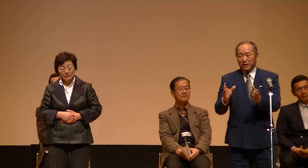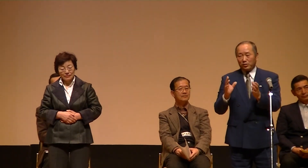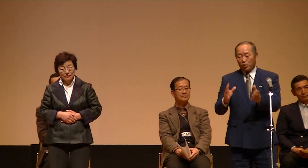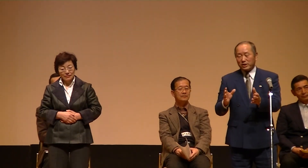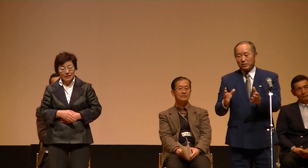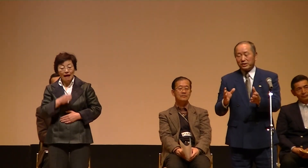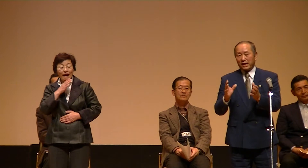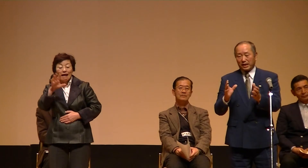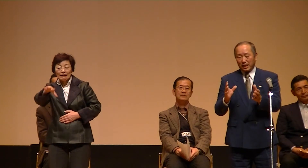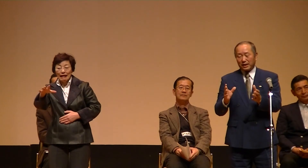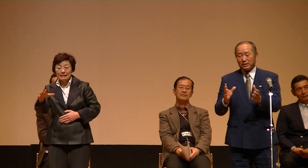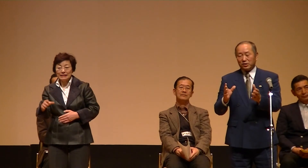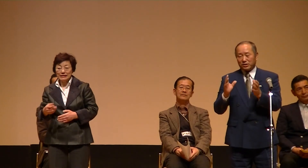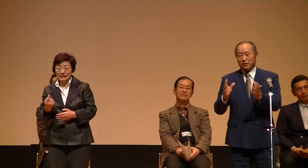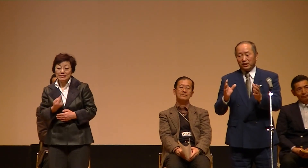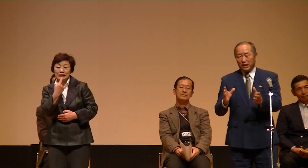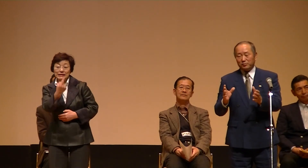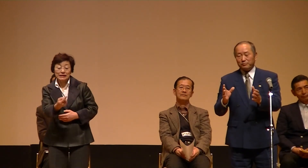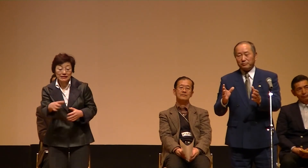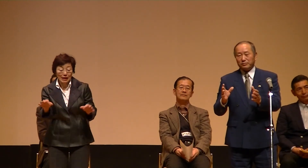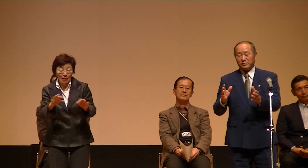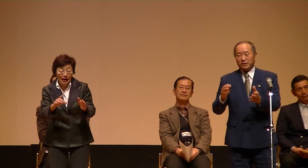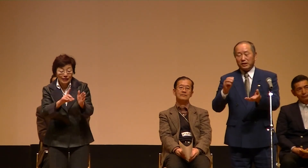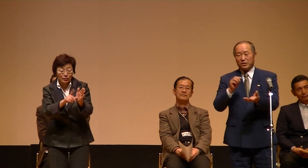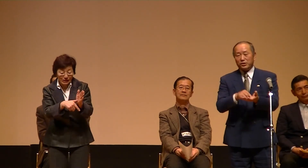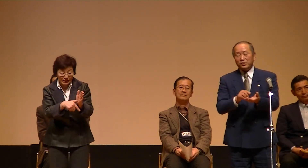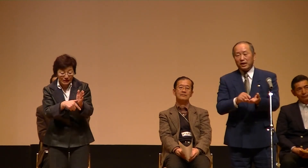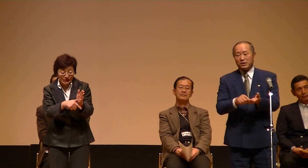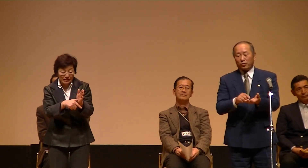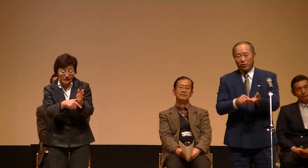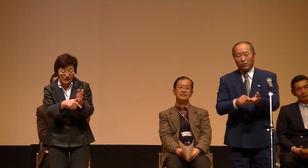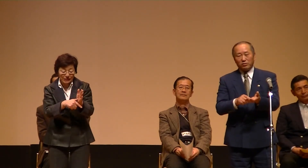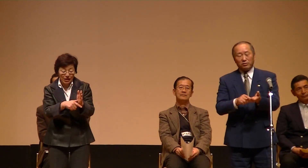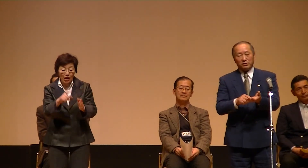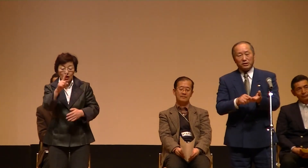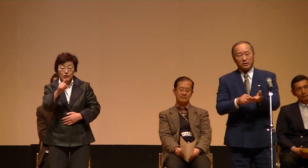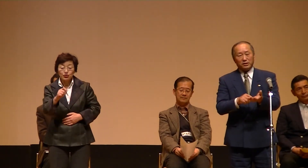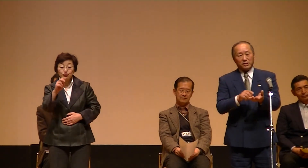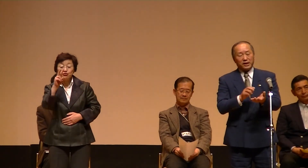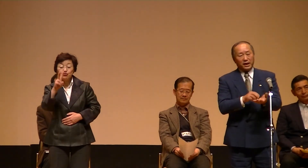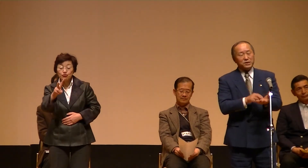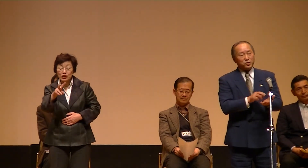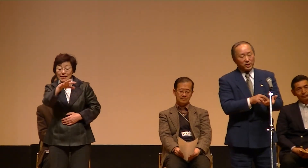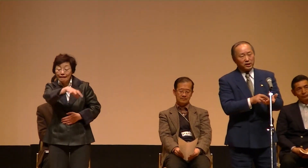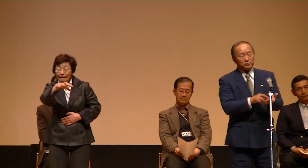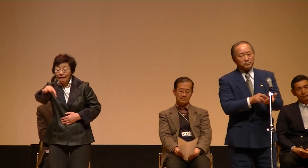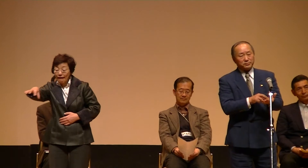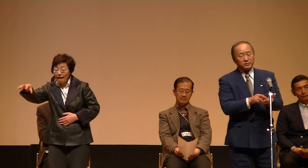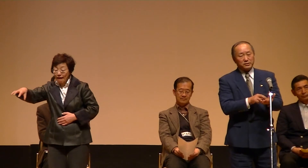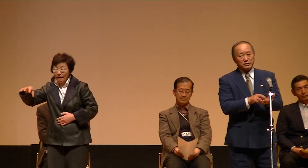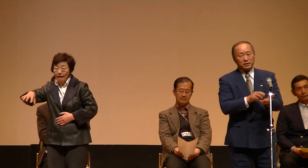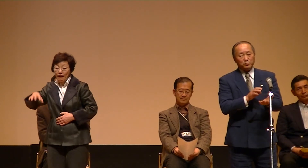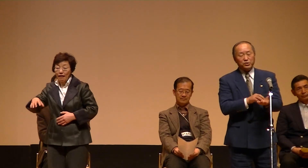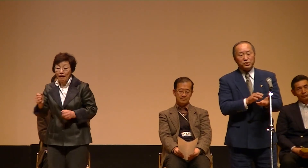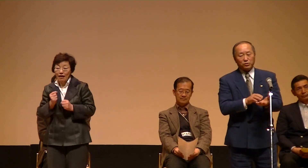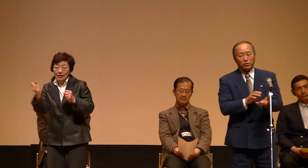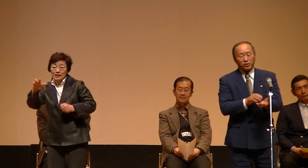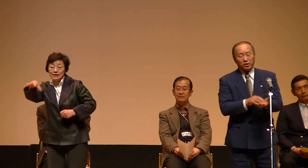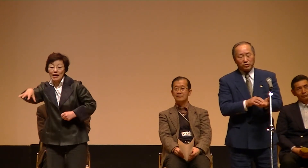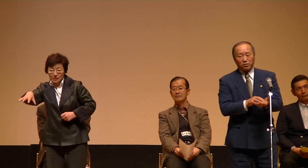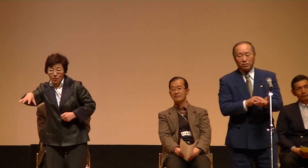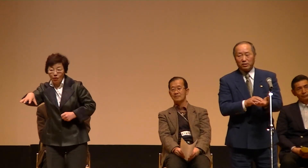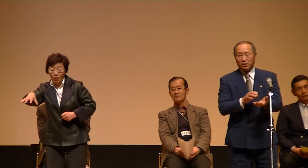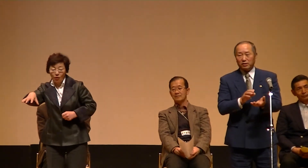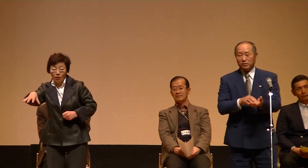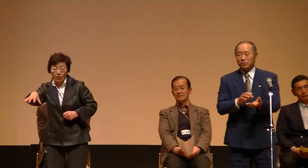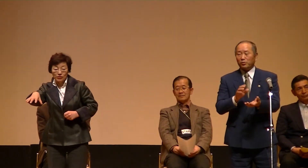現地に到着してからすぐに12カ所の避難所に物資を届